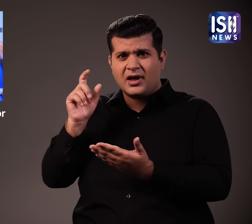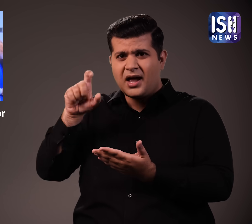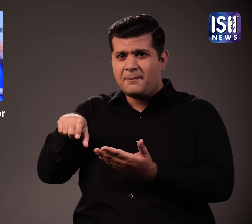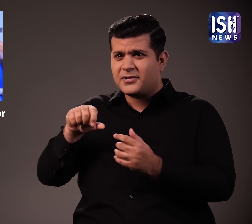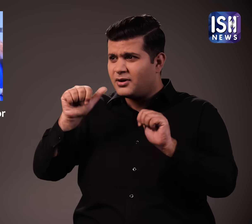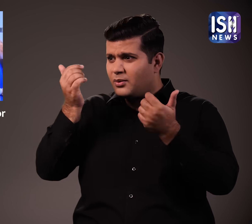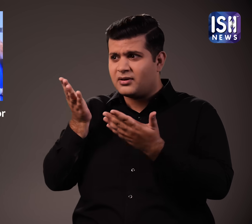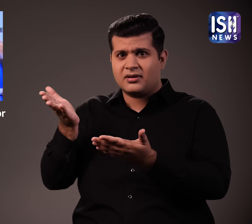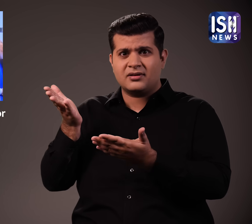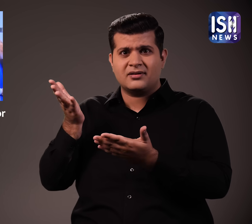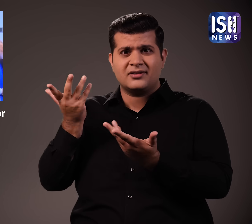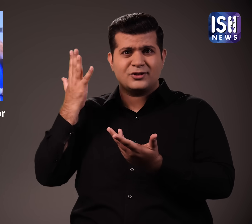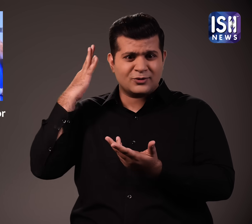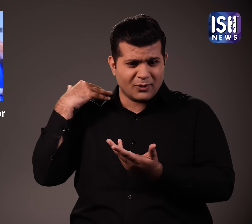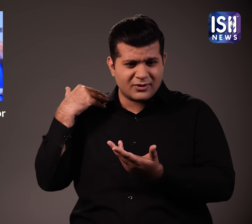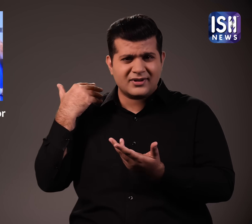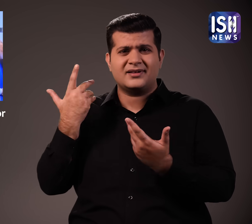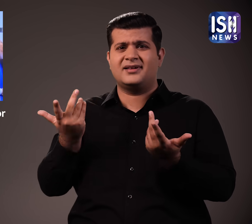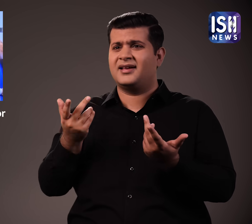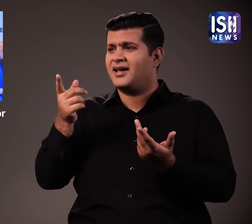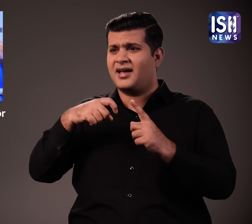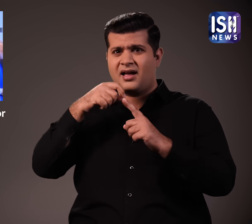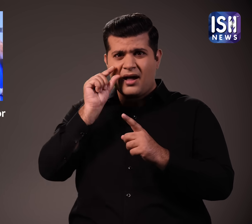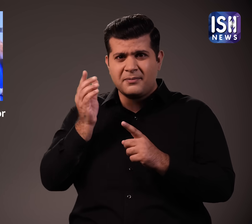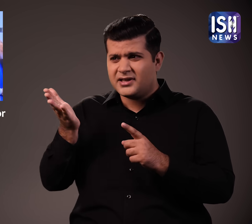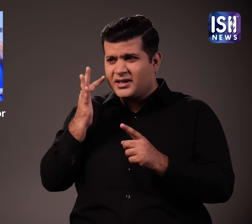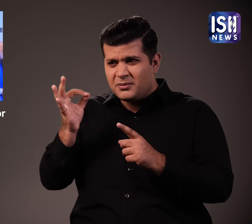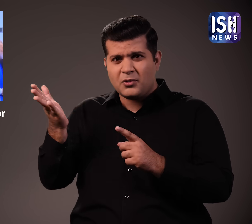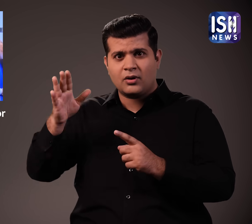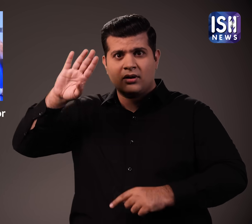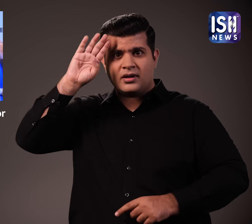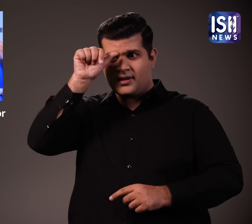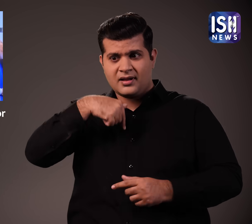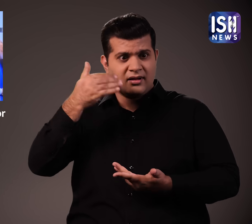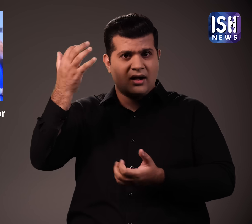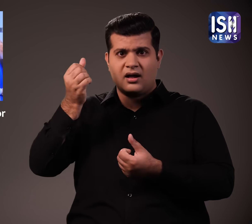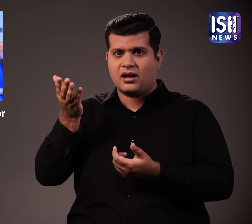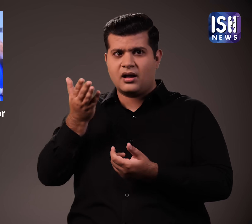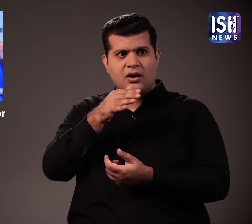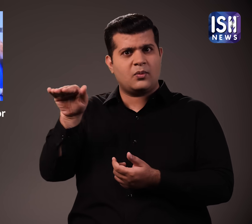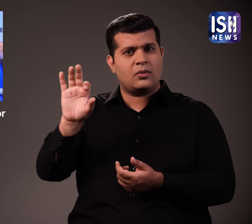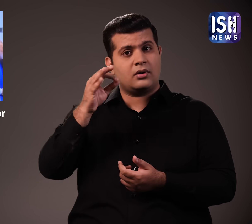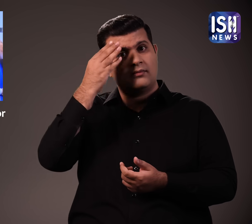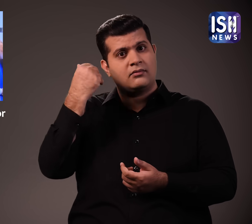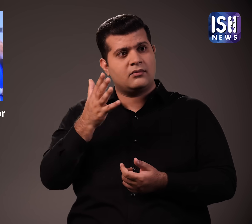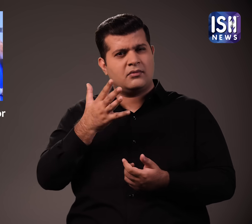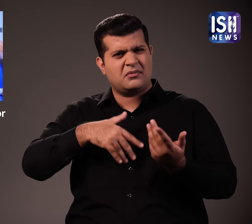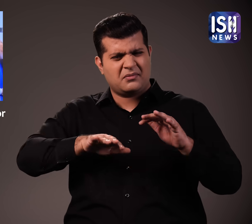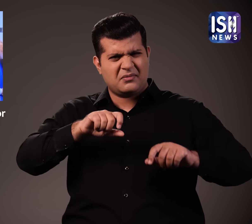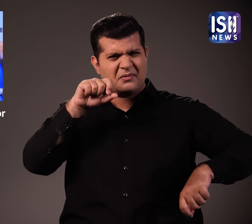सबसे महत्वपूर्ण कप्तान को नहीं, जिन्होंने भारत के लिए विश्वकप जीता था कही लोगों ने नाराज़की भरी